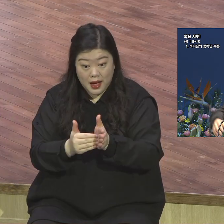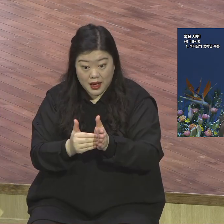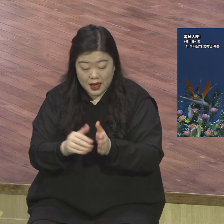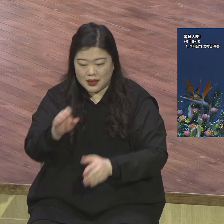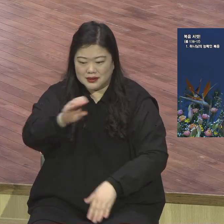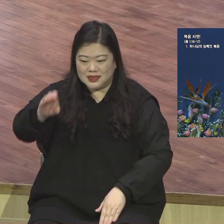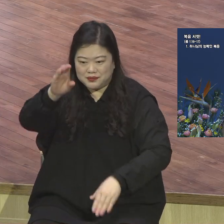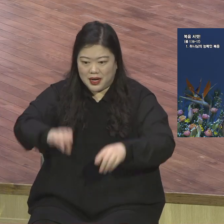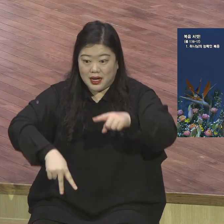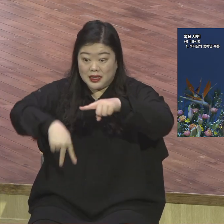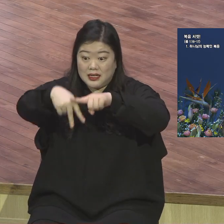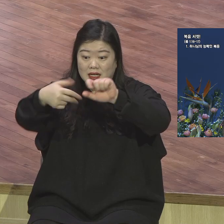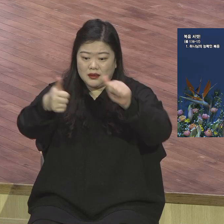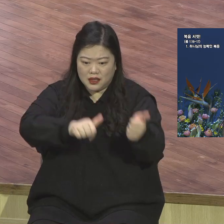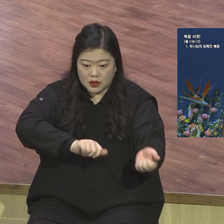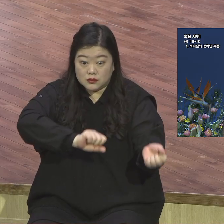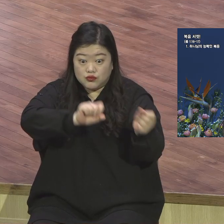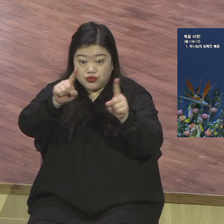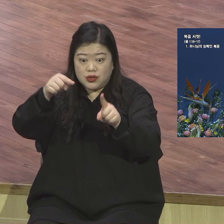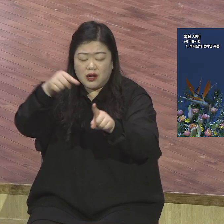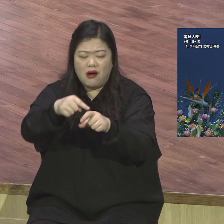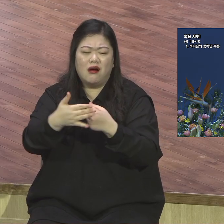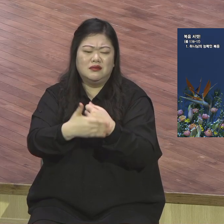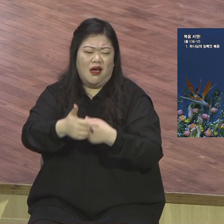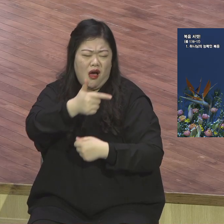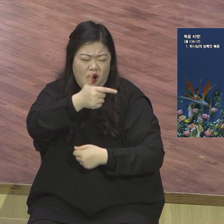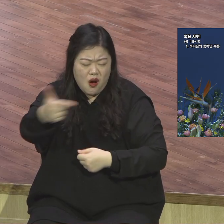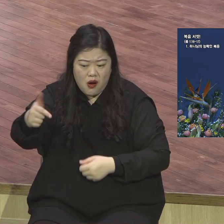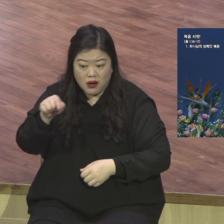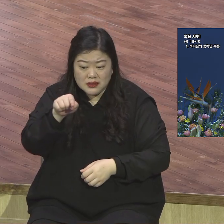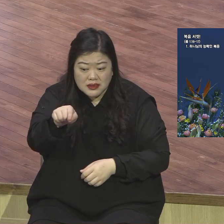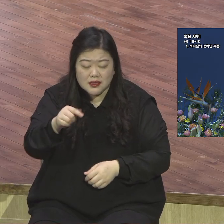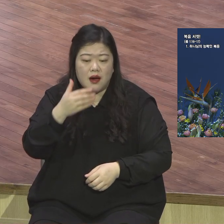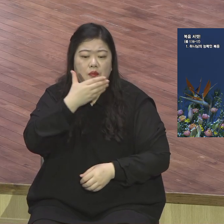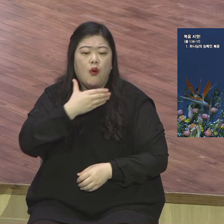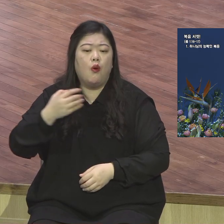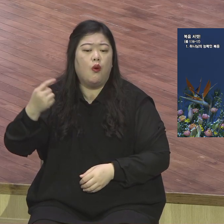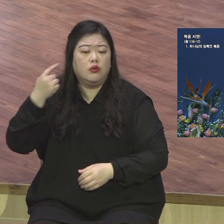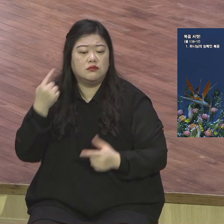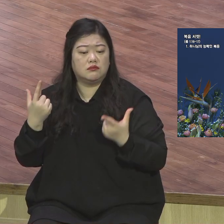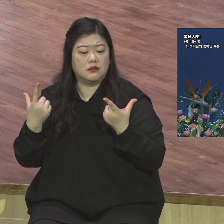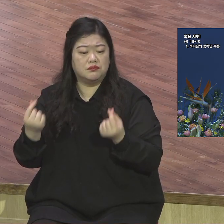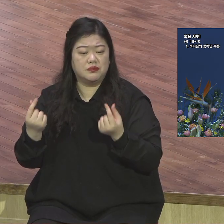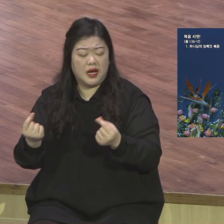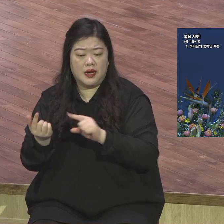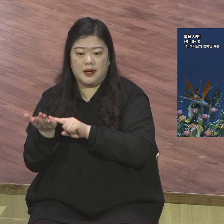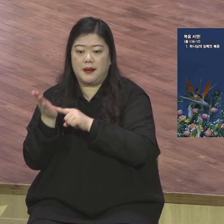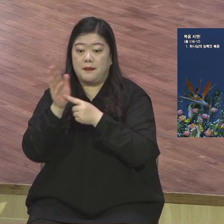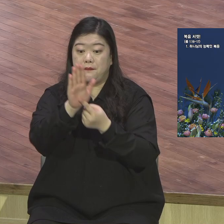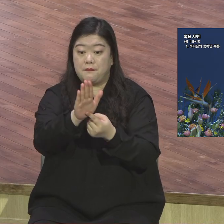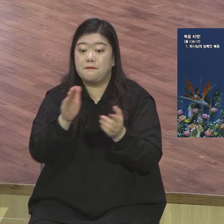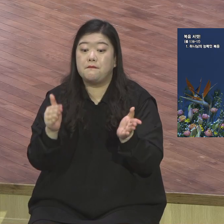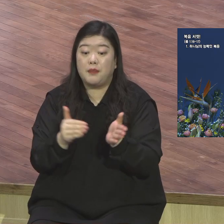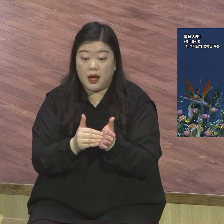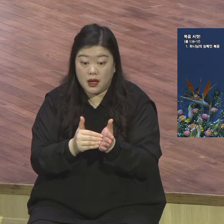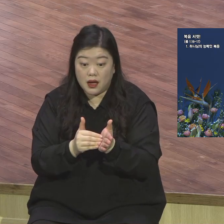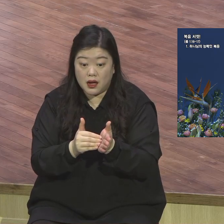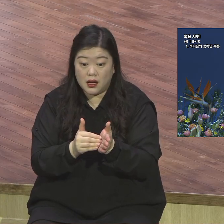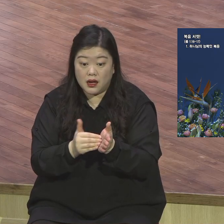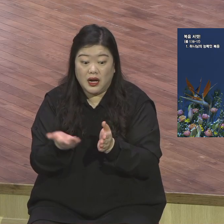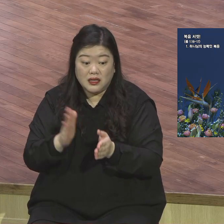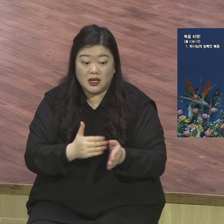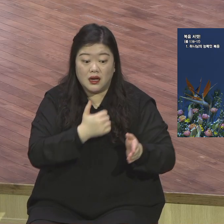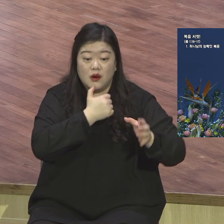무엇과도 비교할 수가 없는 은혜와 사랑의 표시였어요. 그러나 그 당시 이